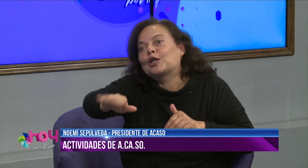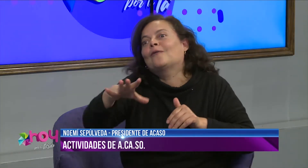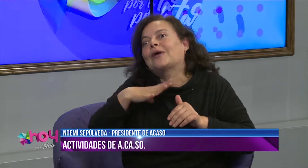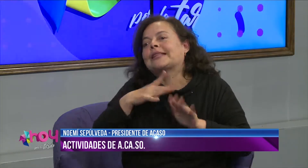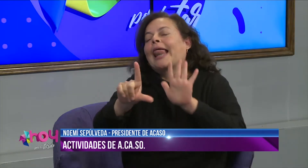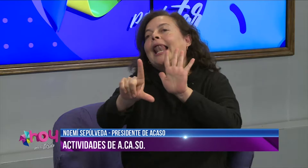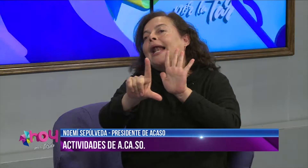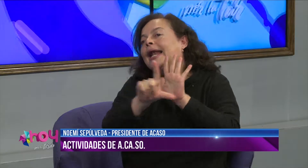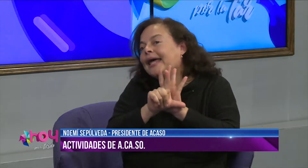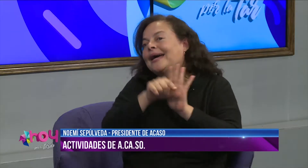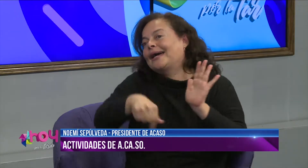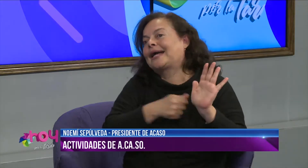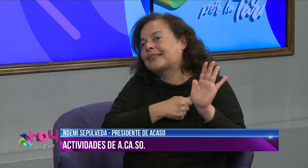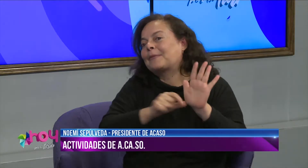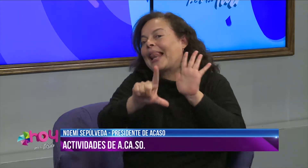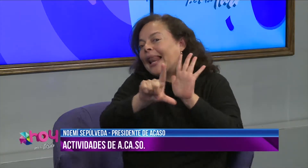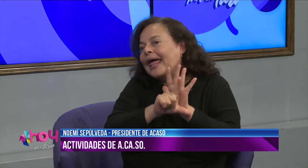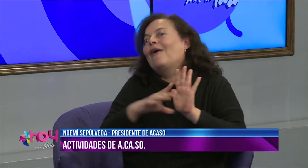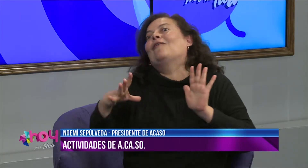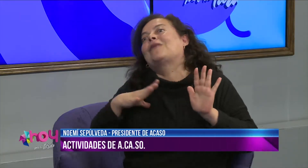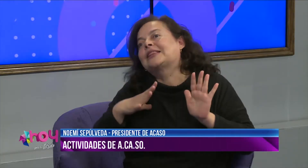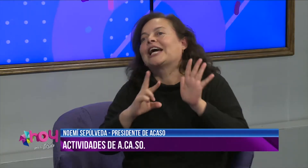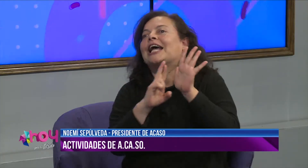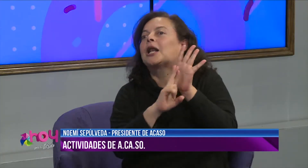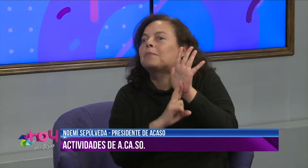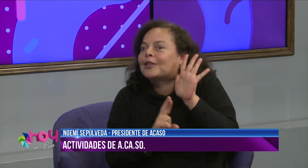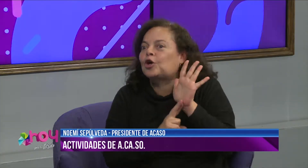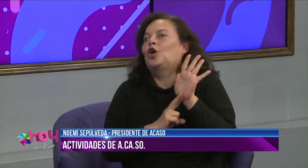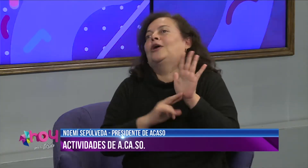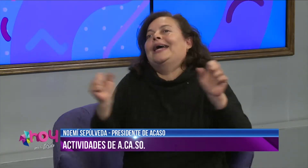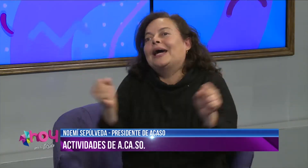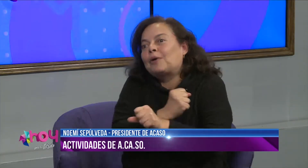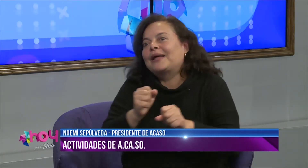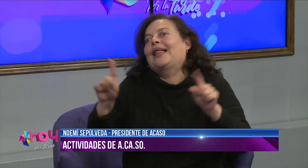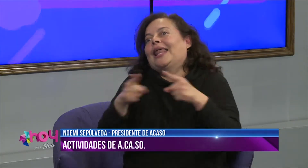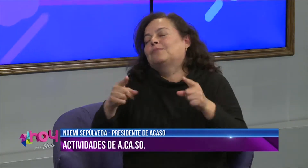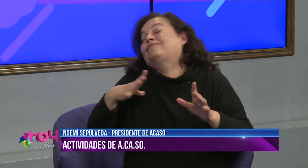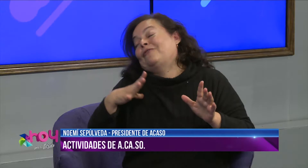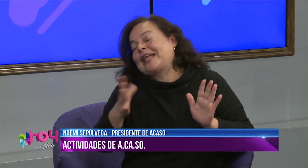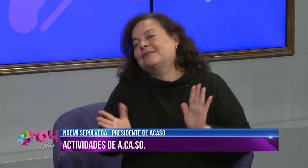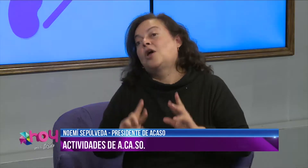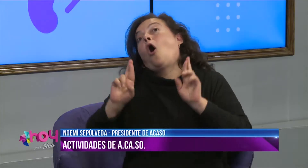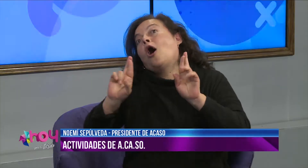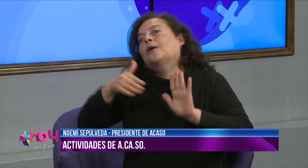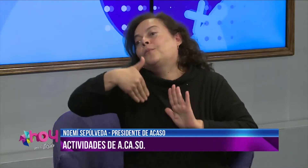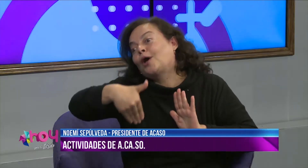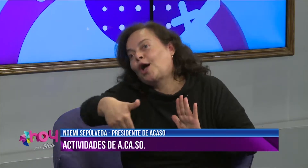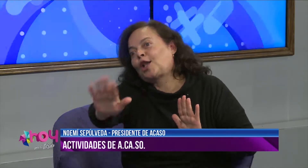falta, también nosotros estamos peleando aquí por una ley aquí en Catamarca que se tiene que regular con respecto al tema de la lengua de